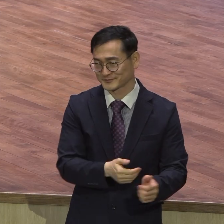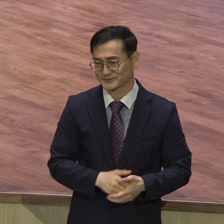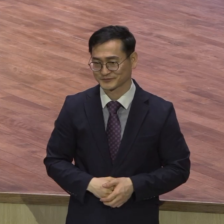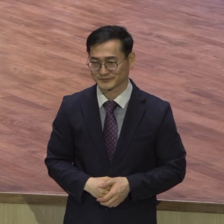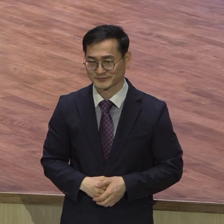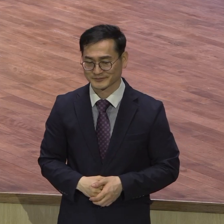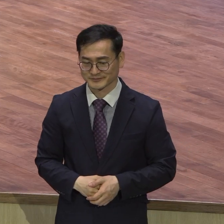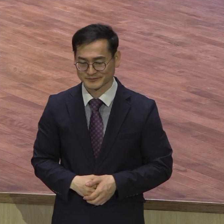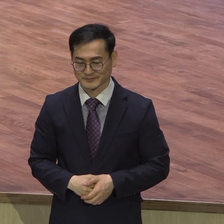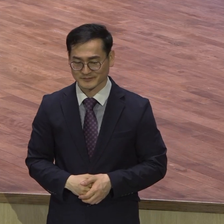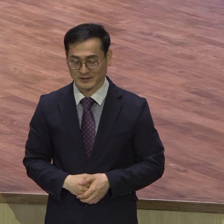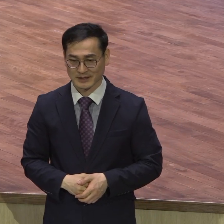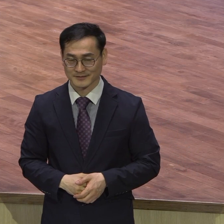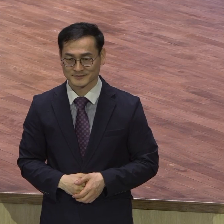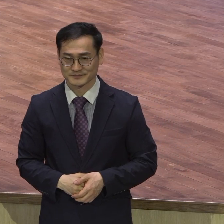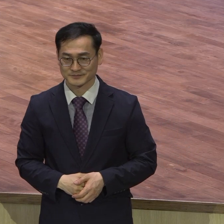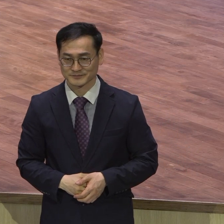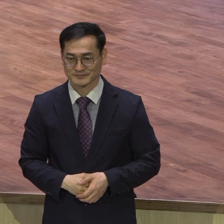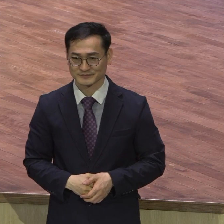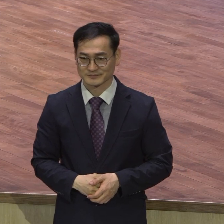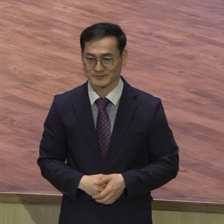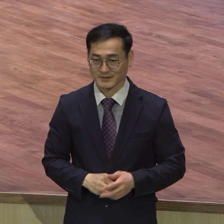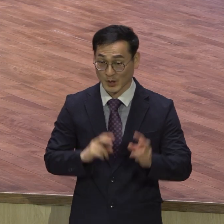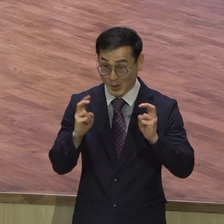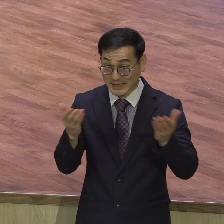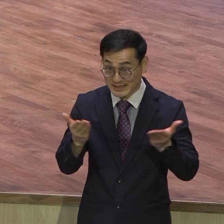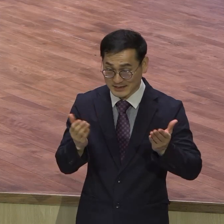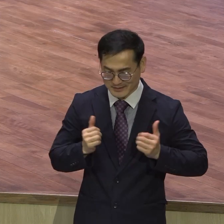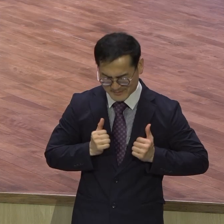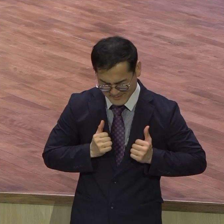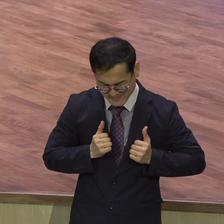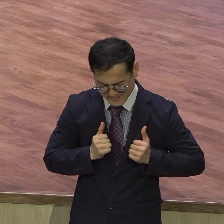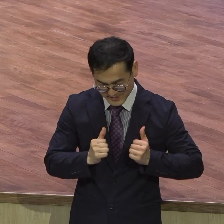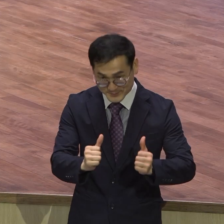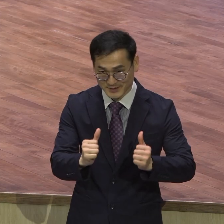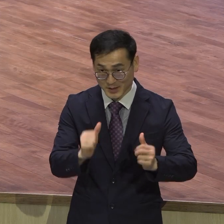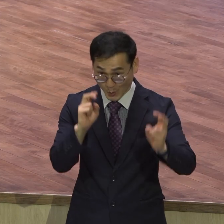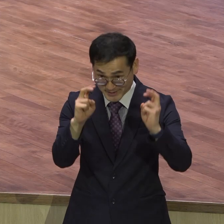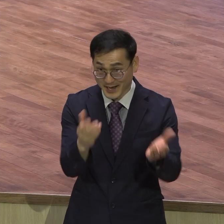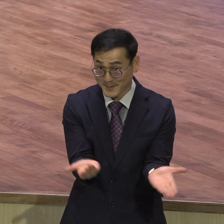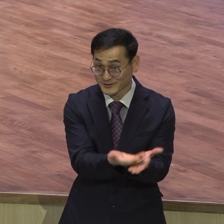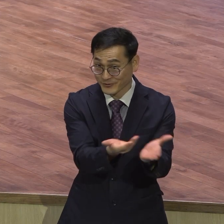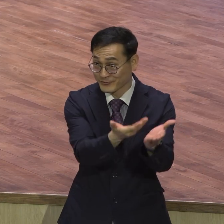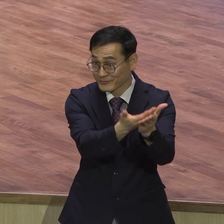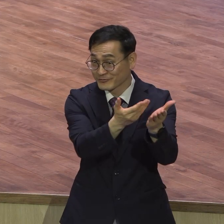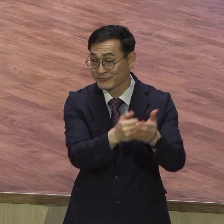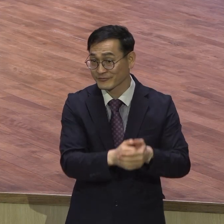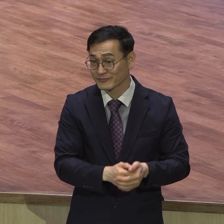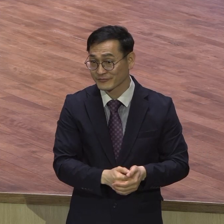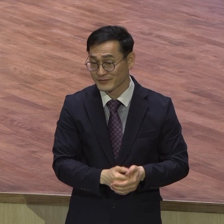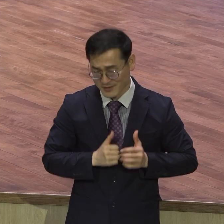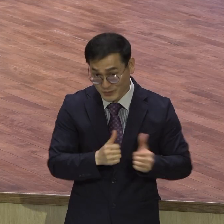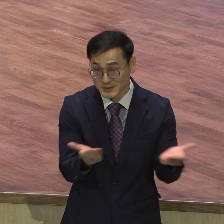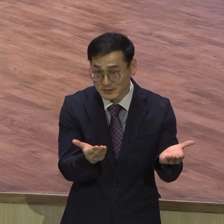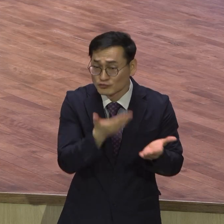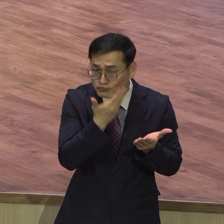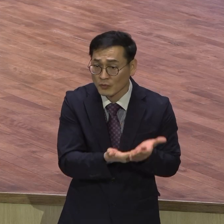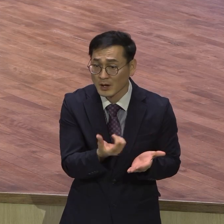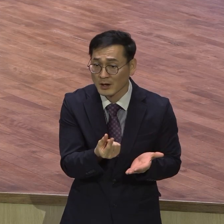내가 직장 일을 열심히 해서 열심히 해서 정말 직장 일을 잘 보여야지 뭘 중요합니다 이걸 성실하게 해야지요